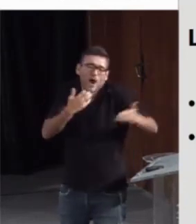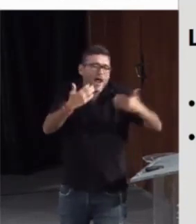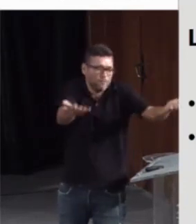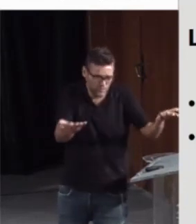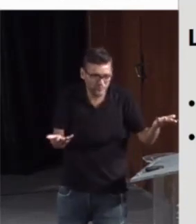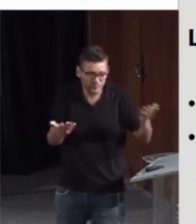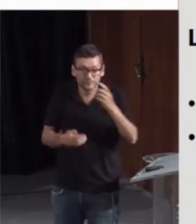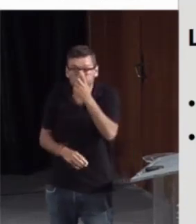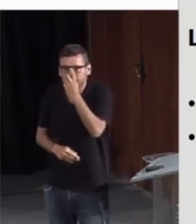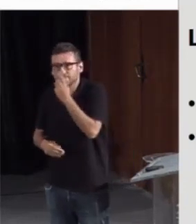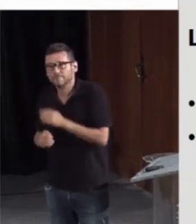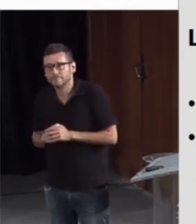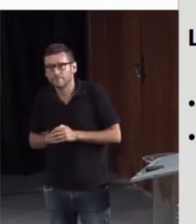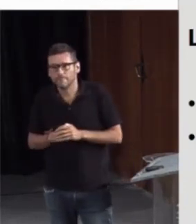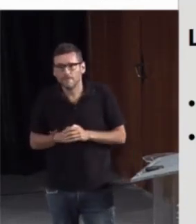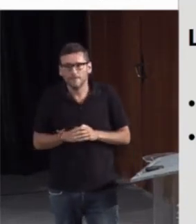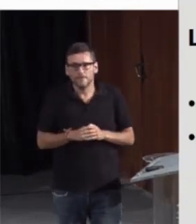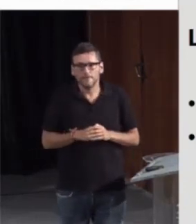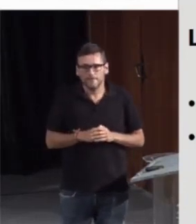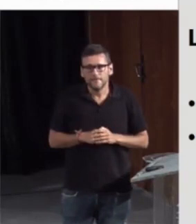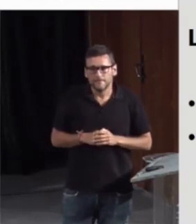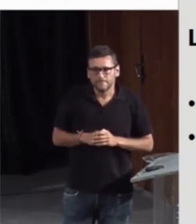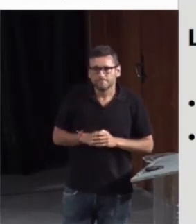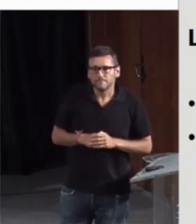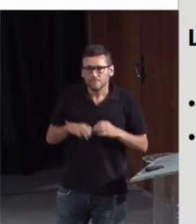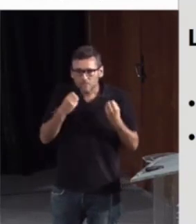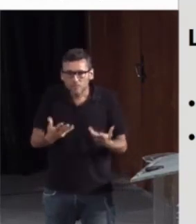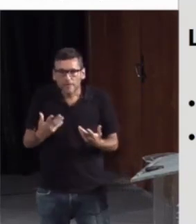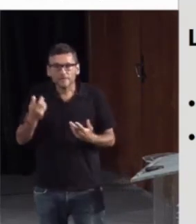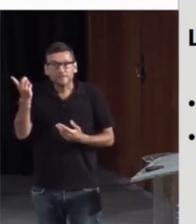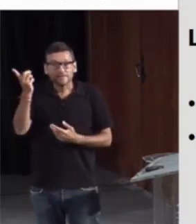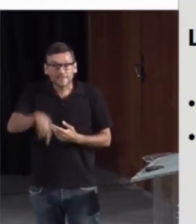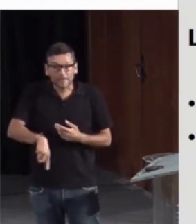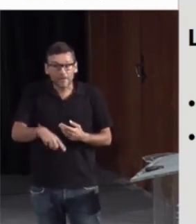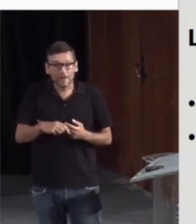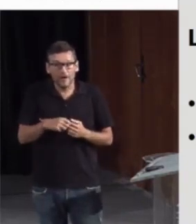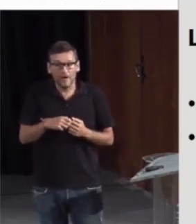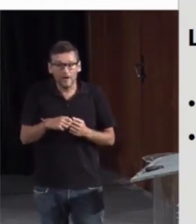Hace referencia a algo hipotético y de ahí utilizar el signo ejemplo.